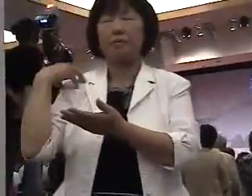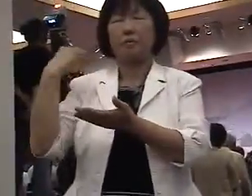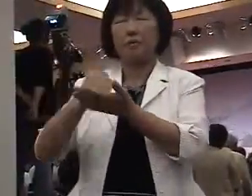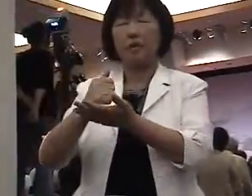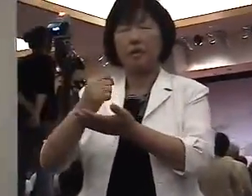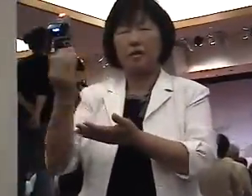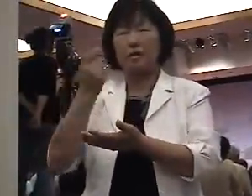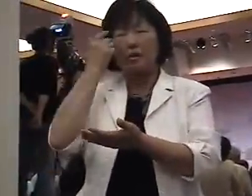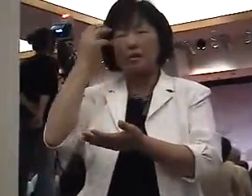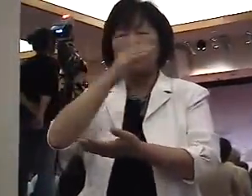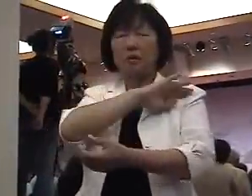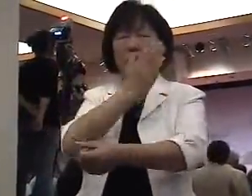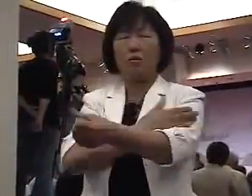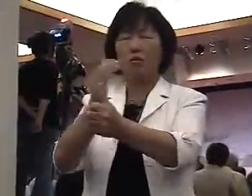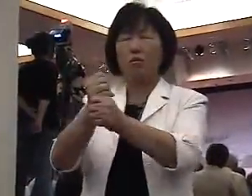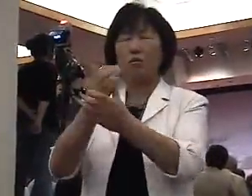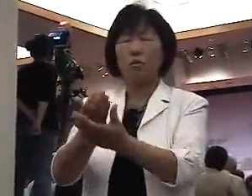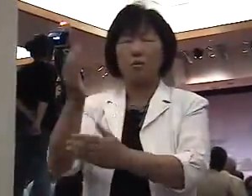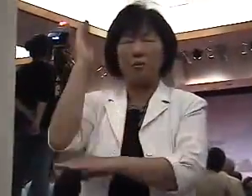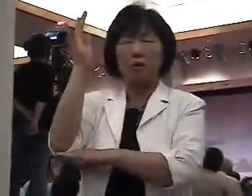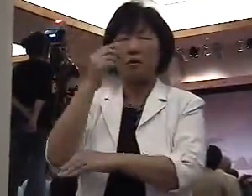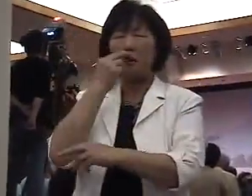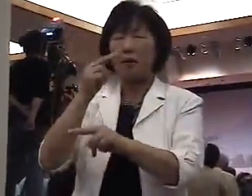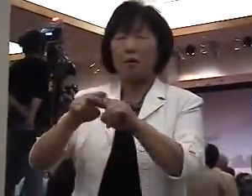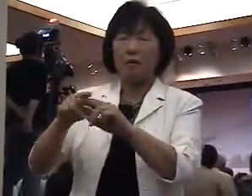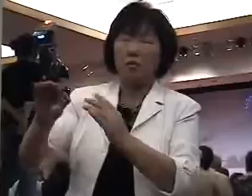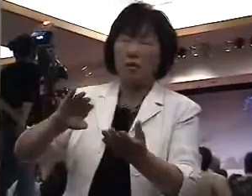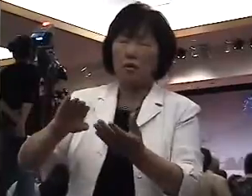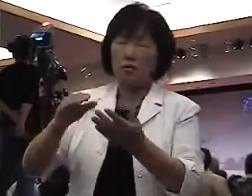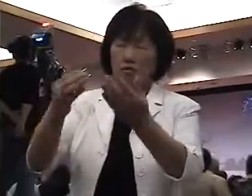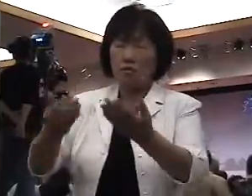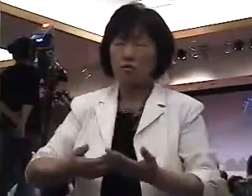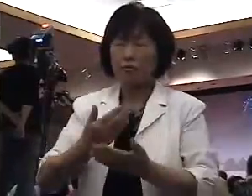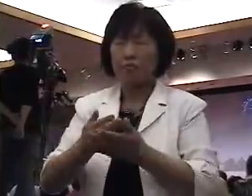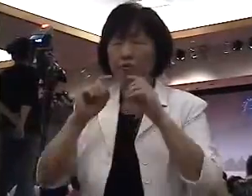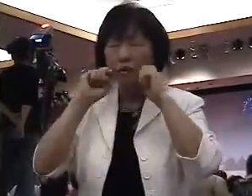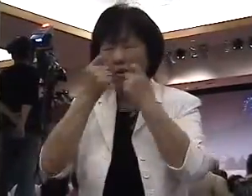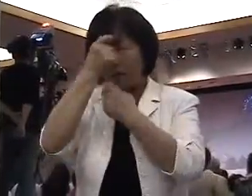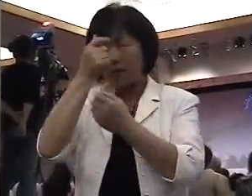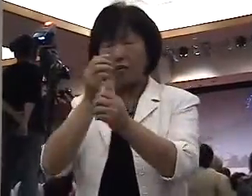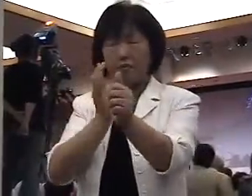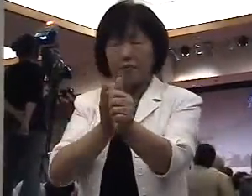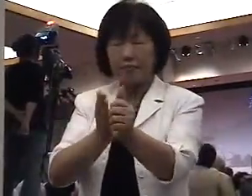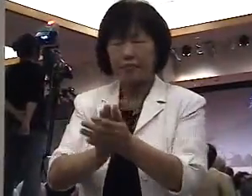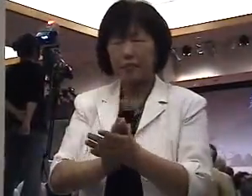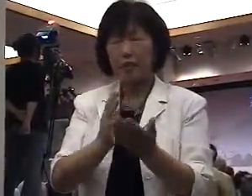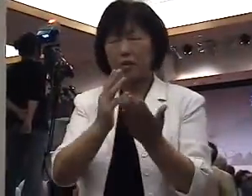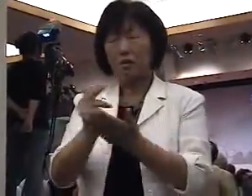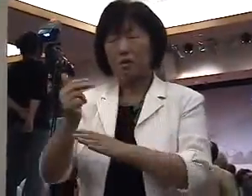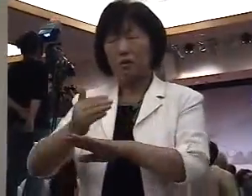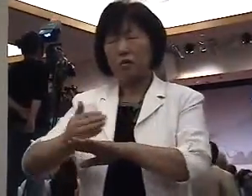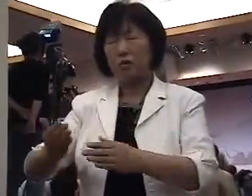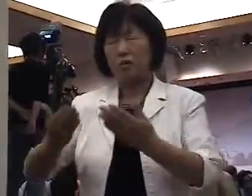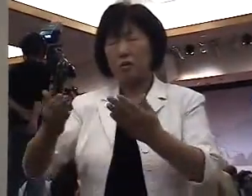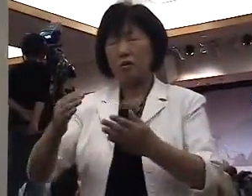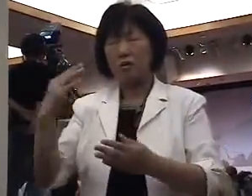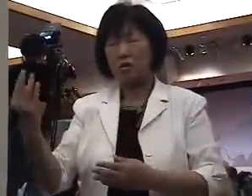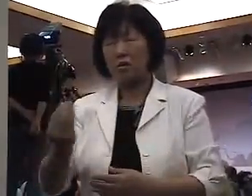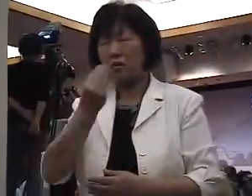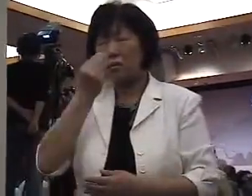주시고 말씀의 기름 부어 주시옵소서. 함께 기도합니다. 하나님 아버지, 은혜를 감사드립니다.